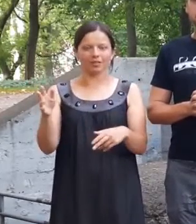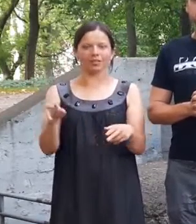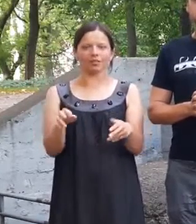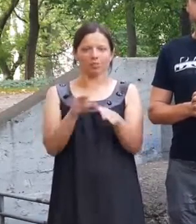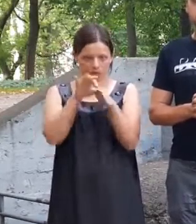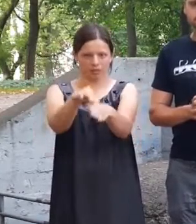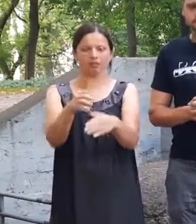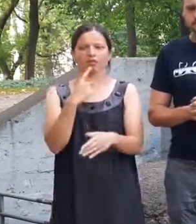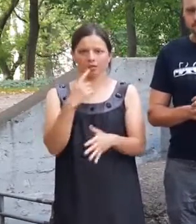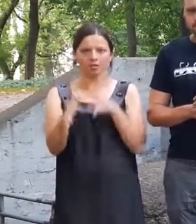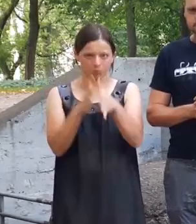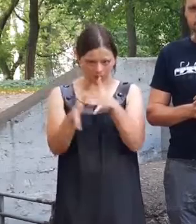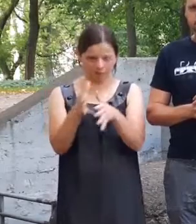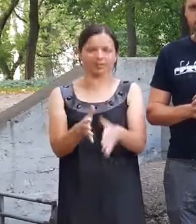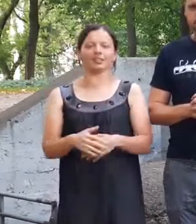opowiadanie w języku migowym.